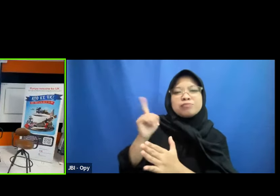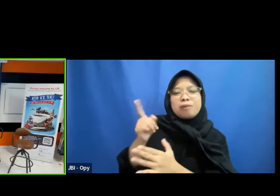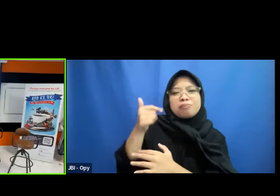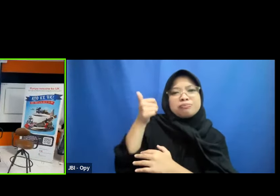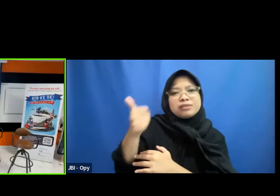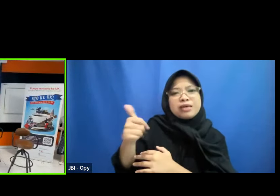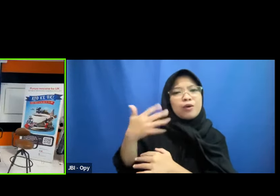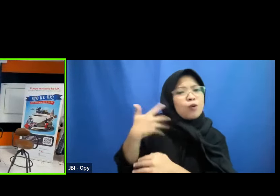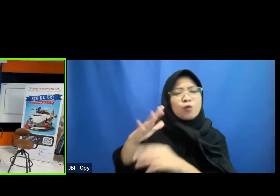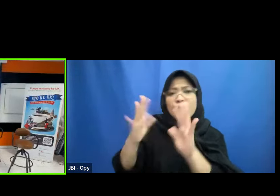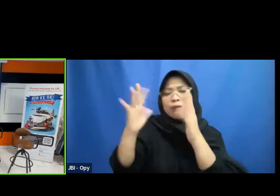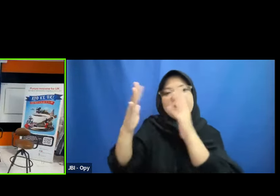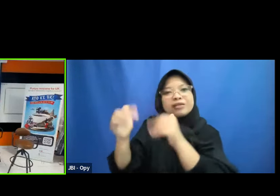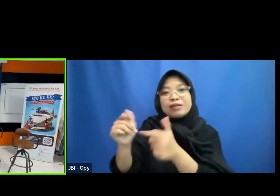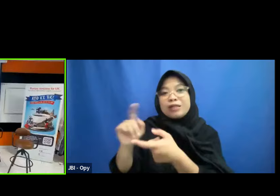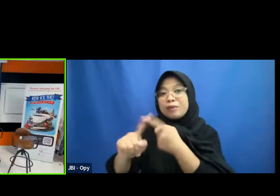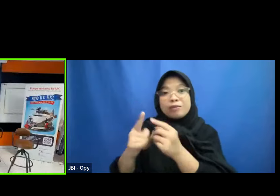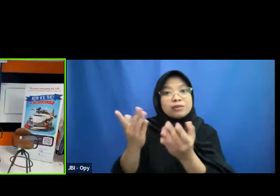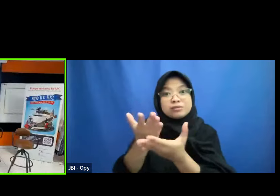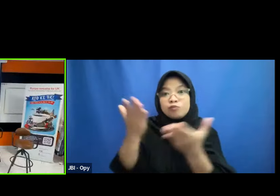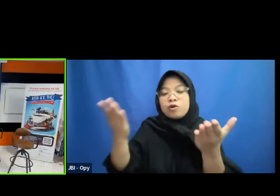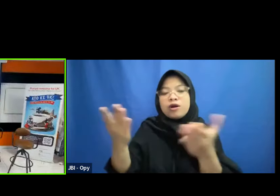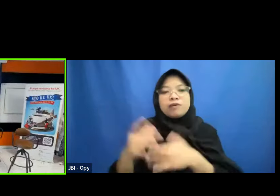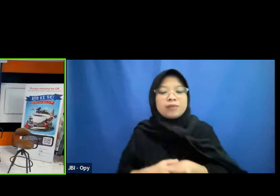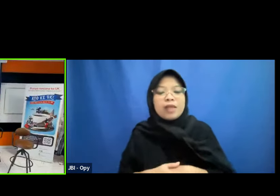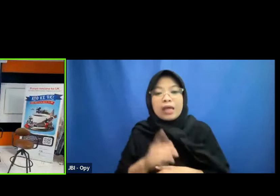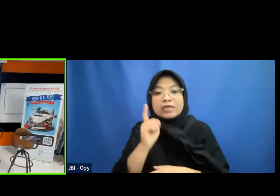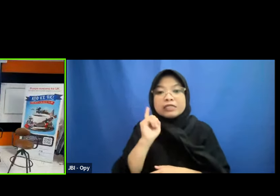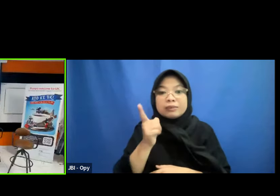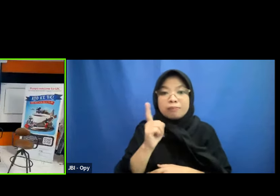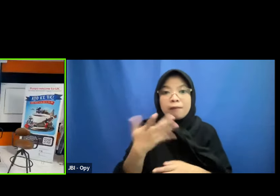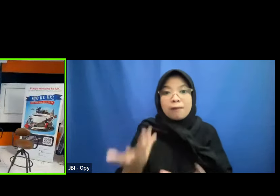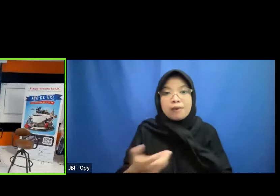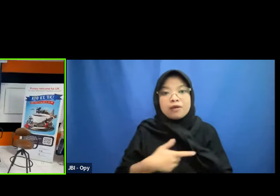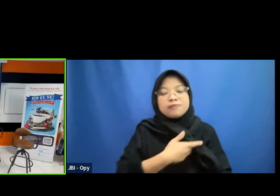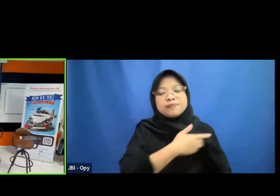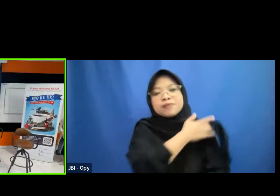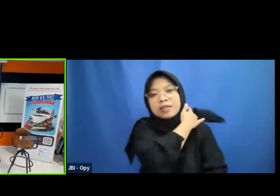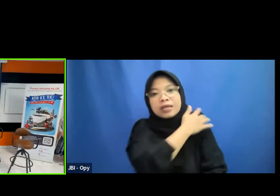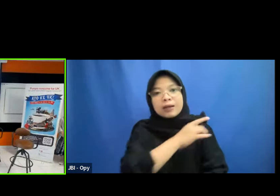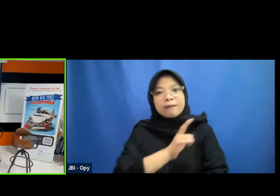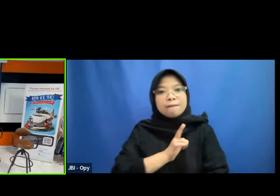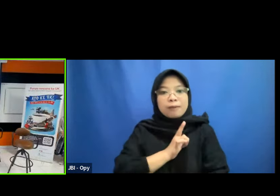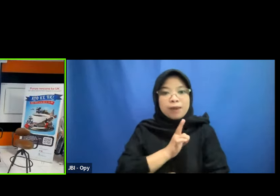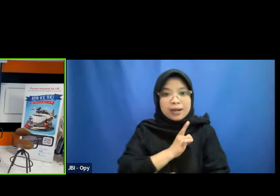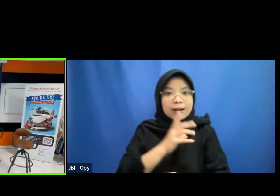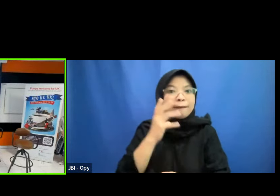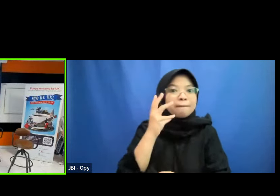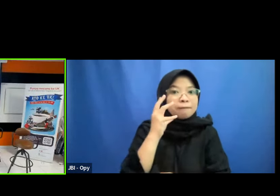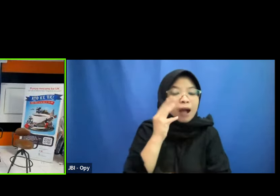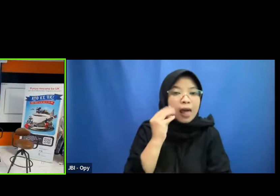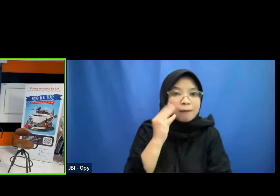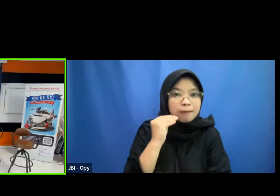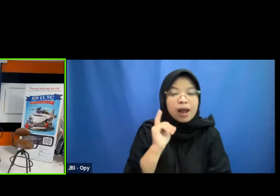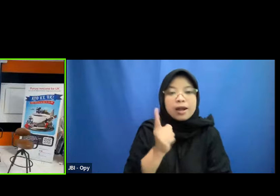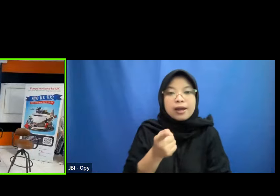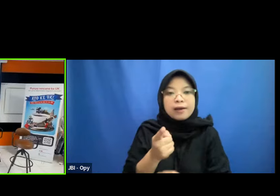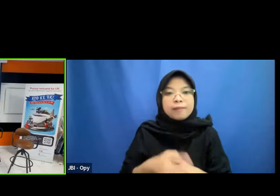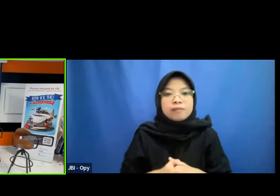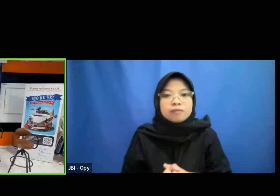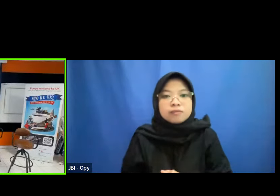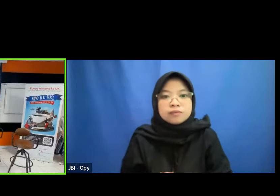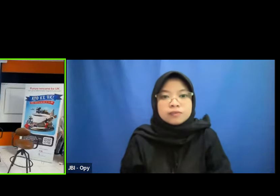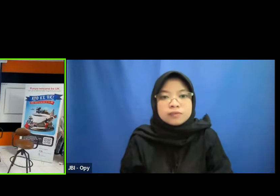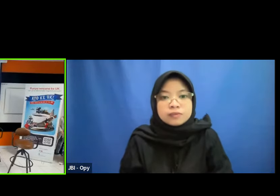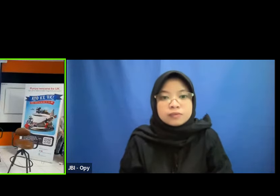luar biasa karena G pengalaman teman-an saya saat mau